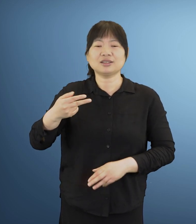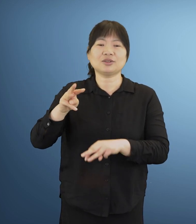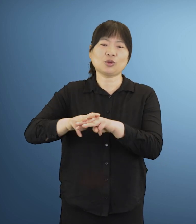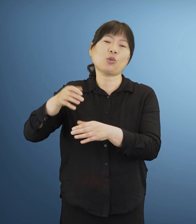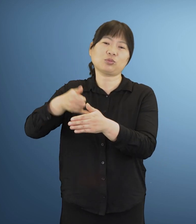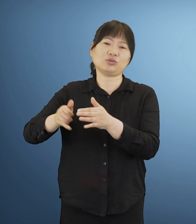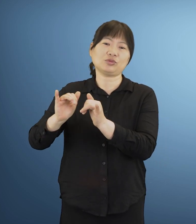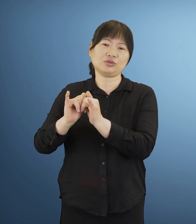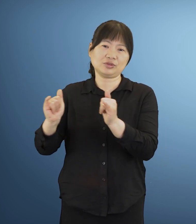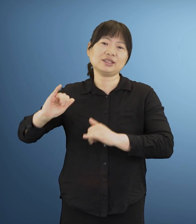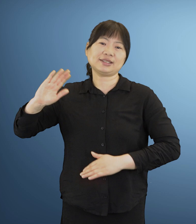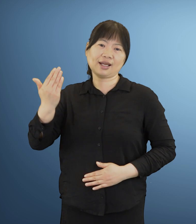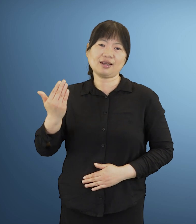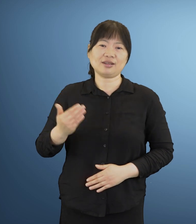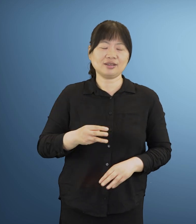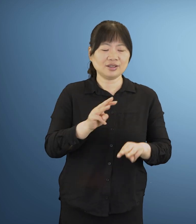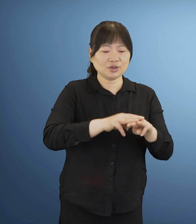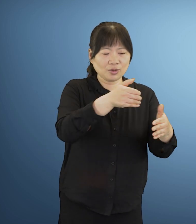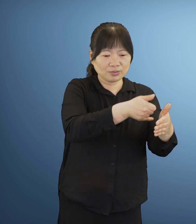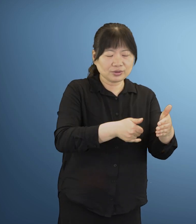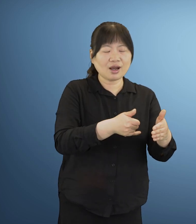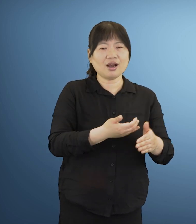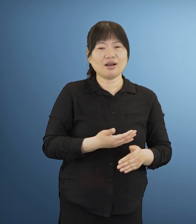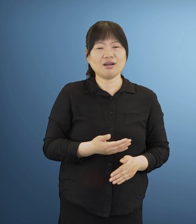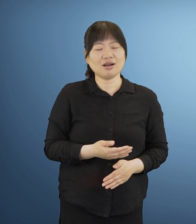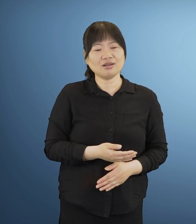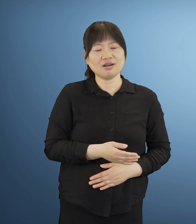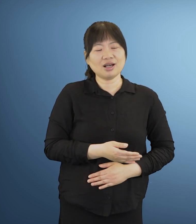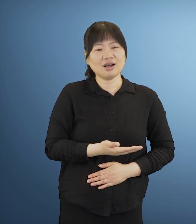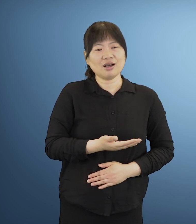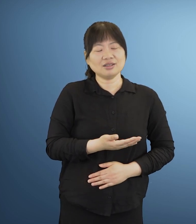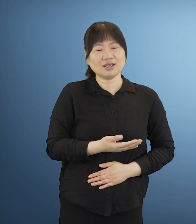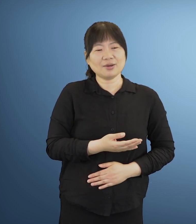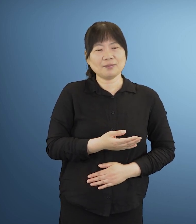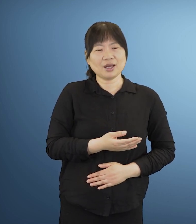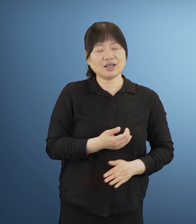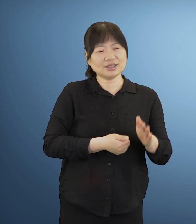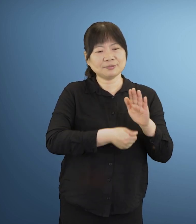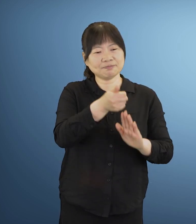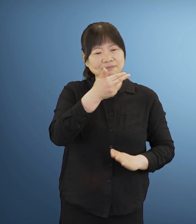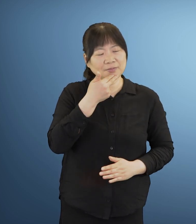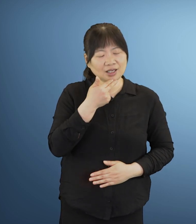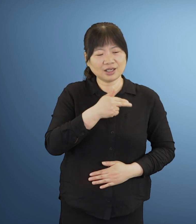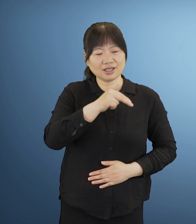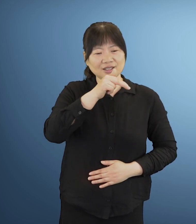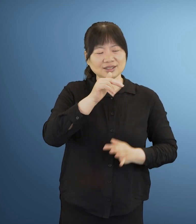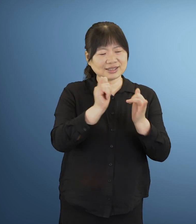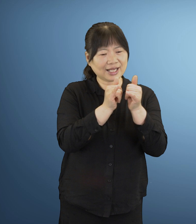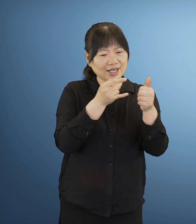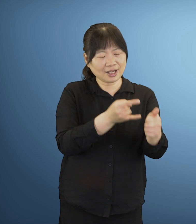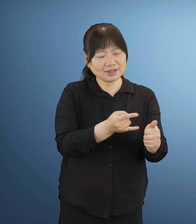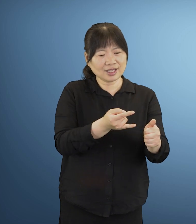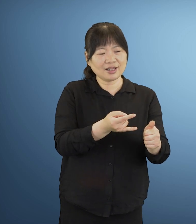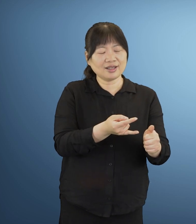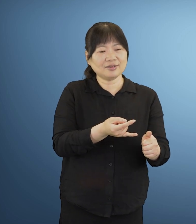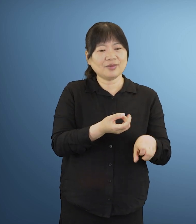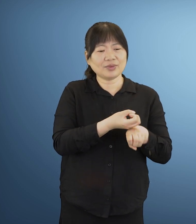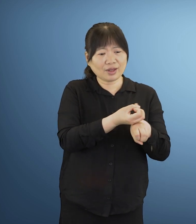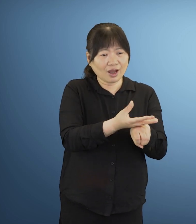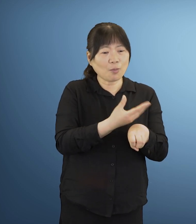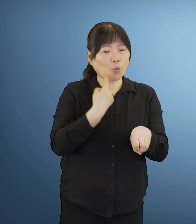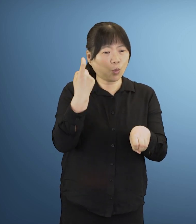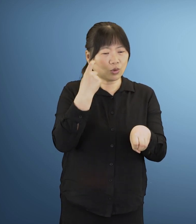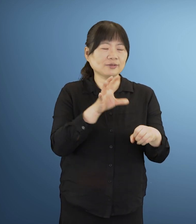농부가 그 가능성 없는 인생들에 뿌려진 복음을 통해서